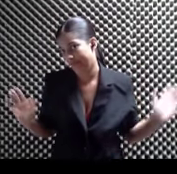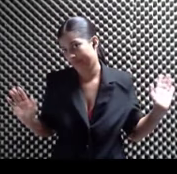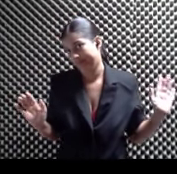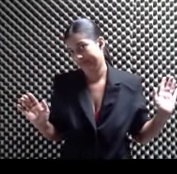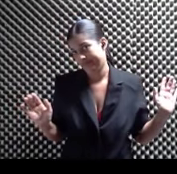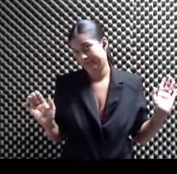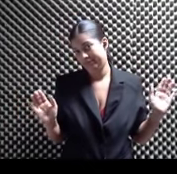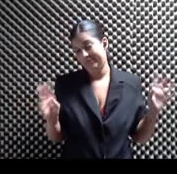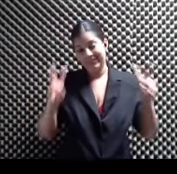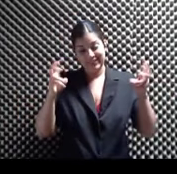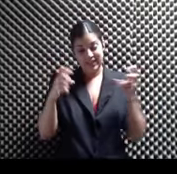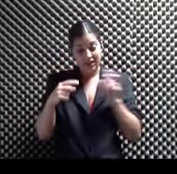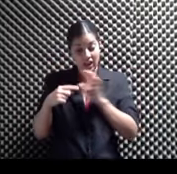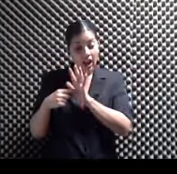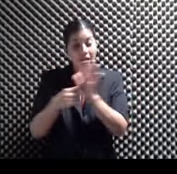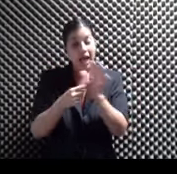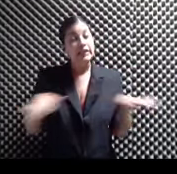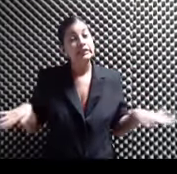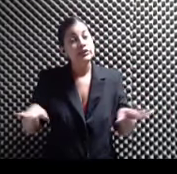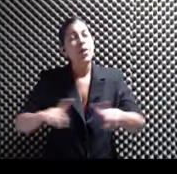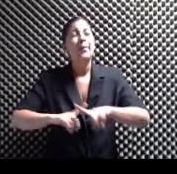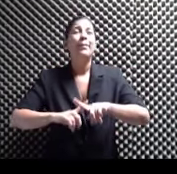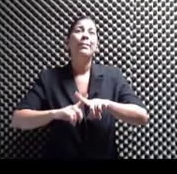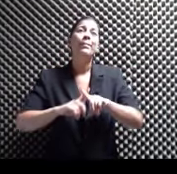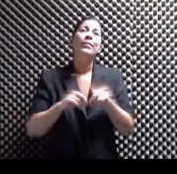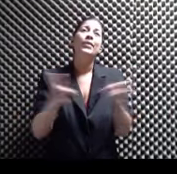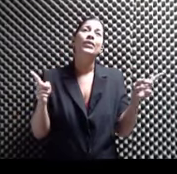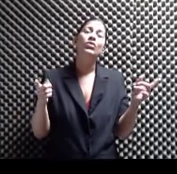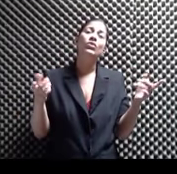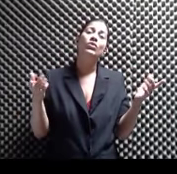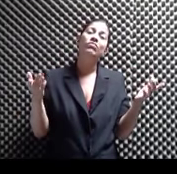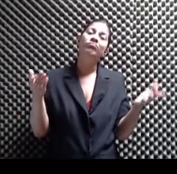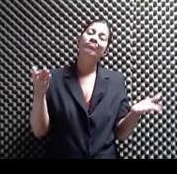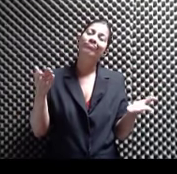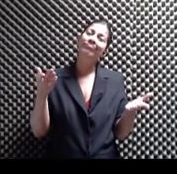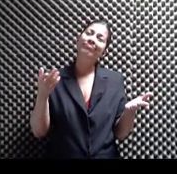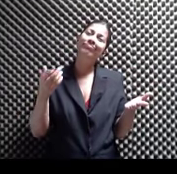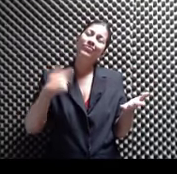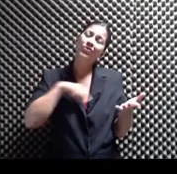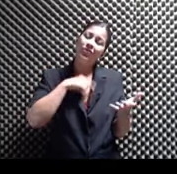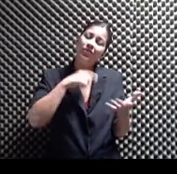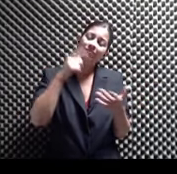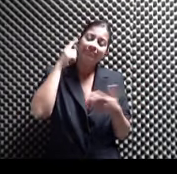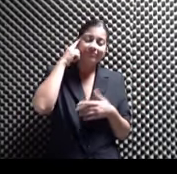piezas a niños, uh-huh. Pero pues nos interesaría que tuviese ya un poco más